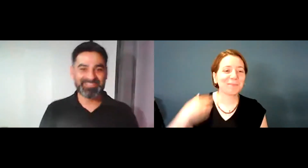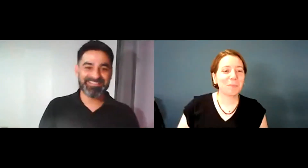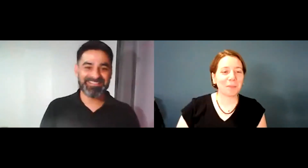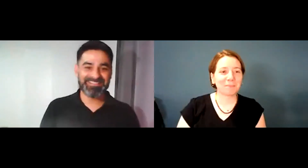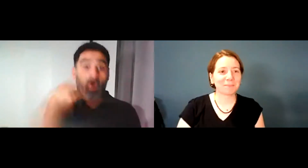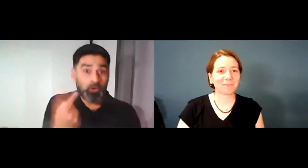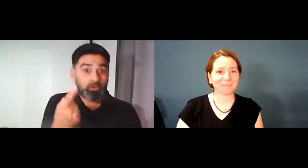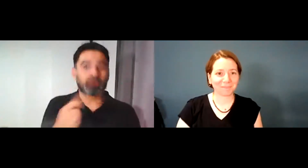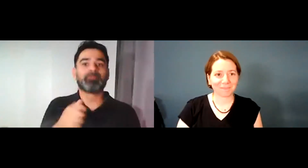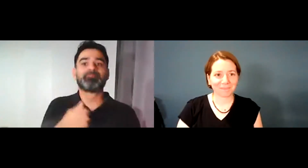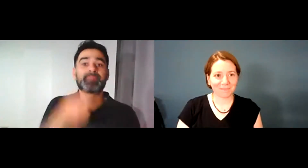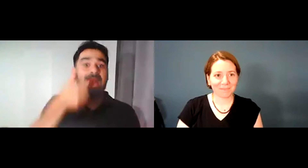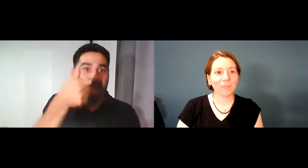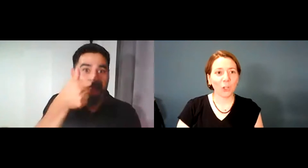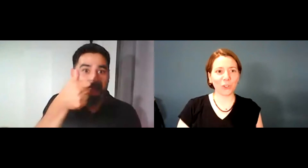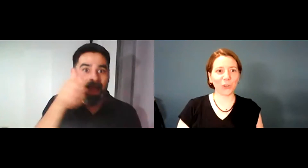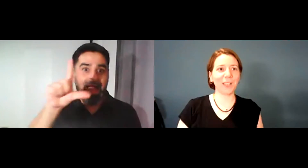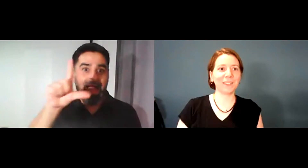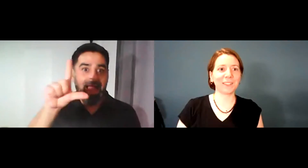Bien. Otro,